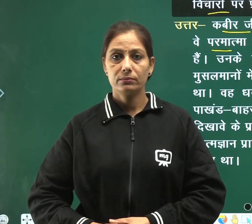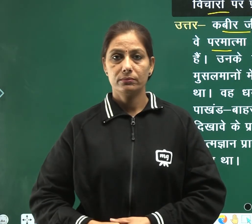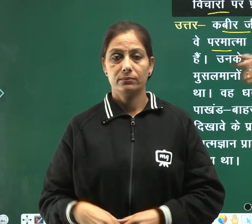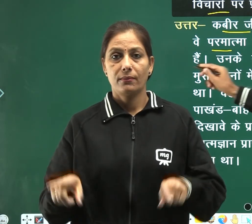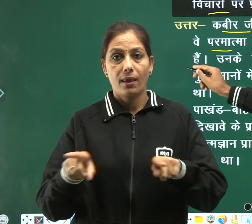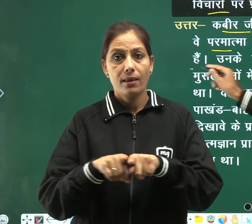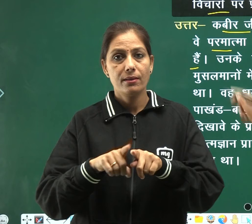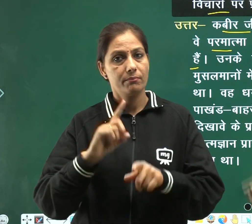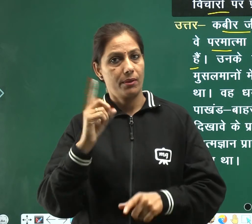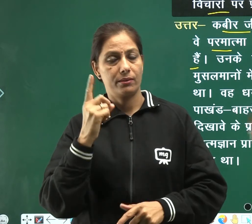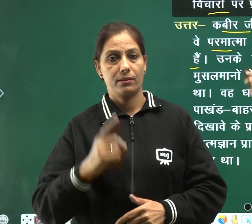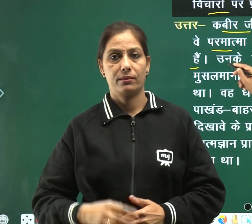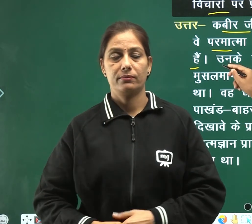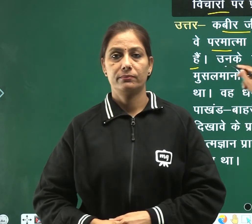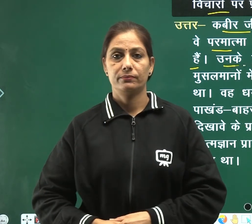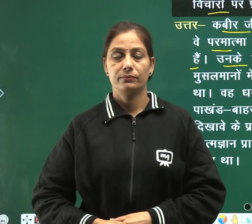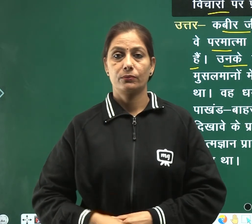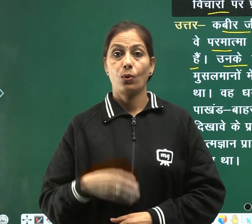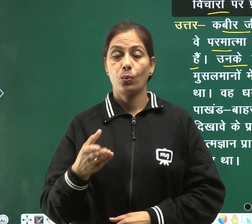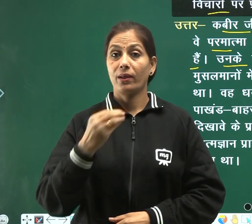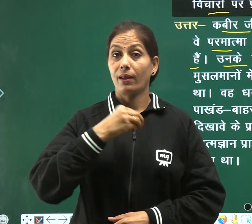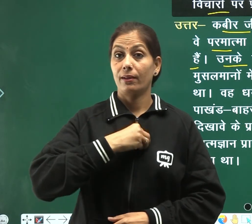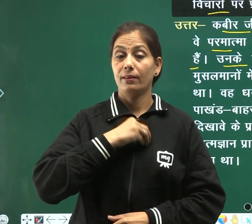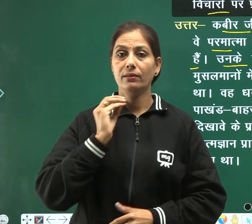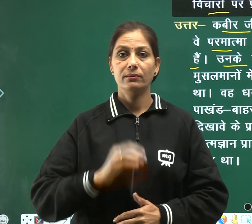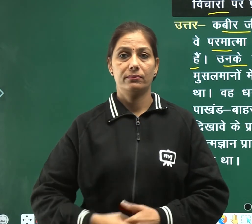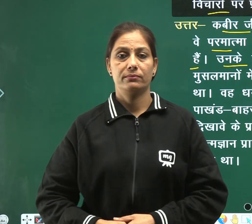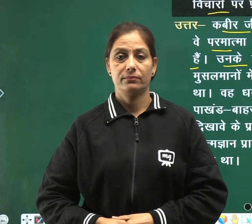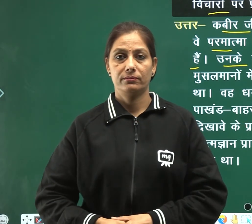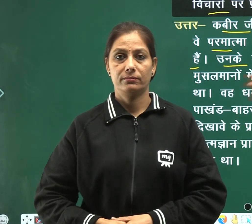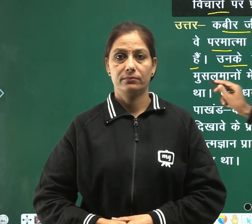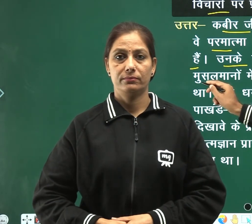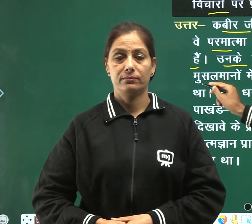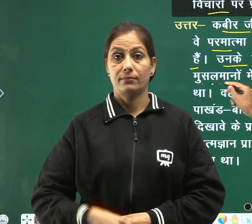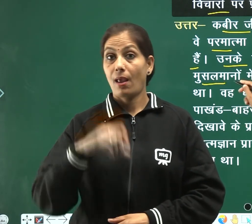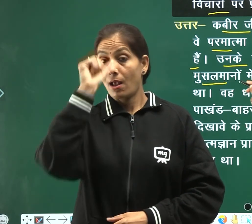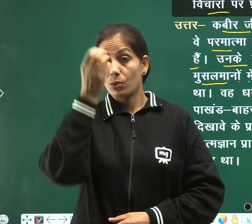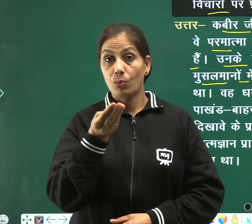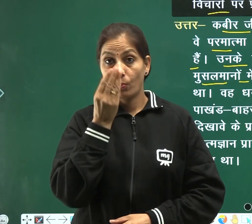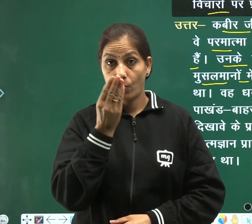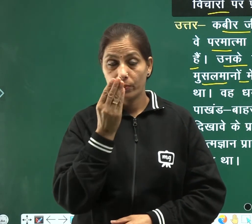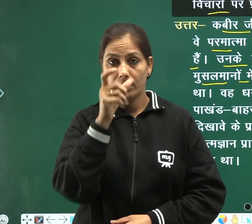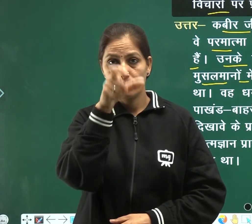एक मानते हैं। उनके मन में हिंदू मुसलमानों में